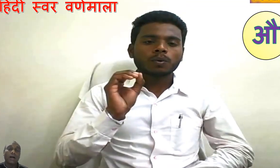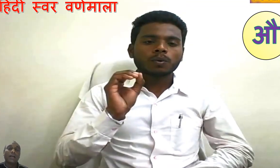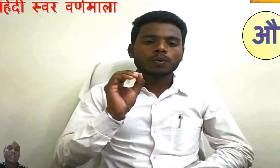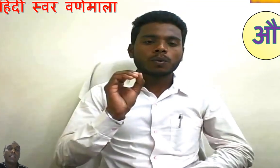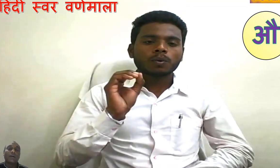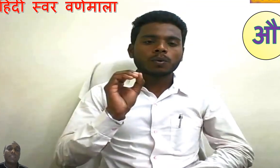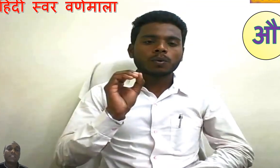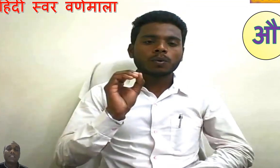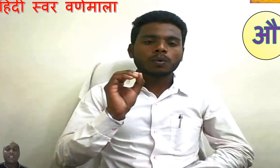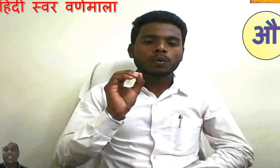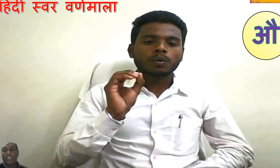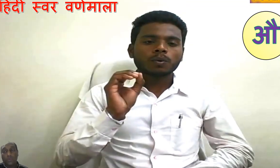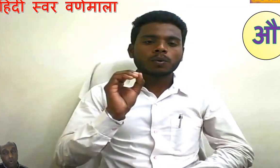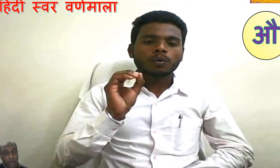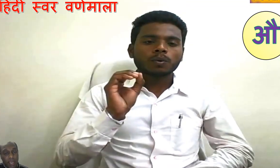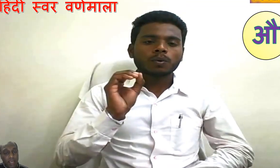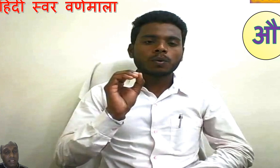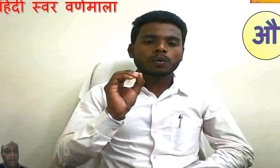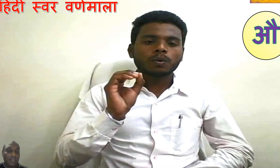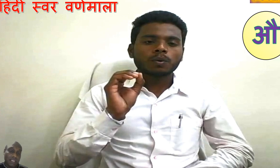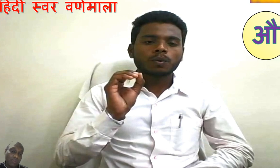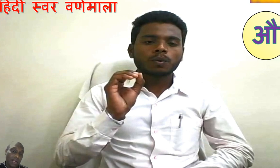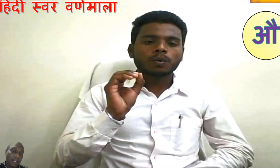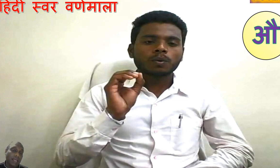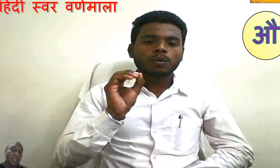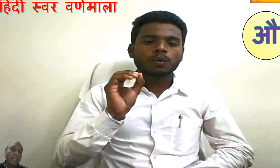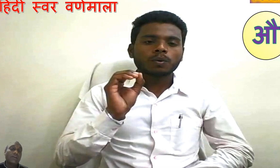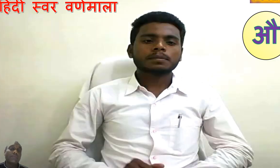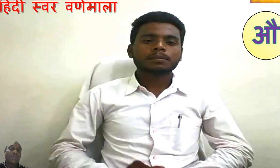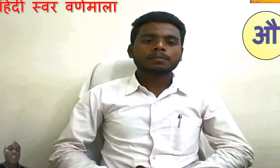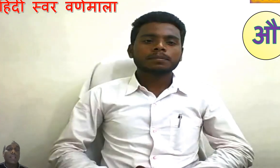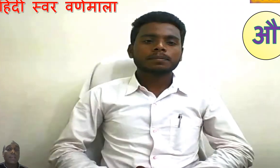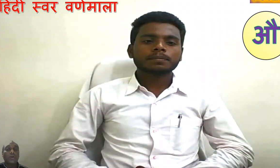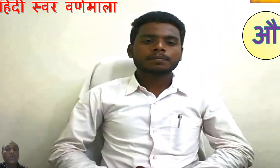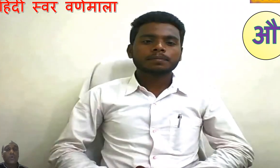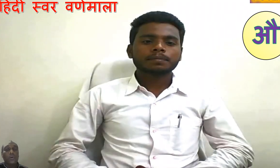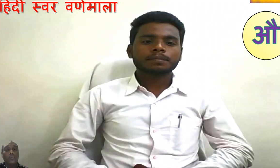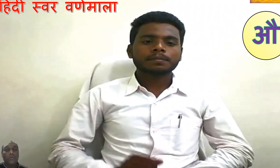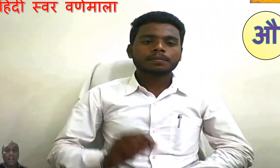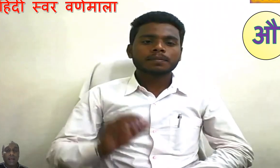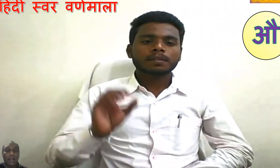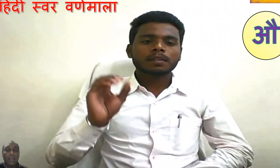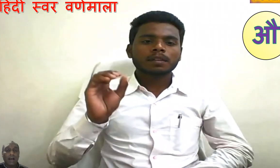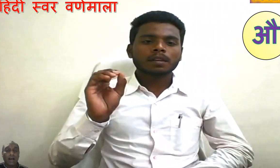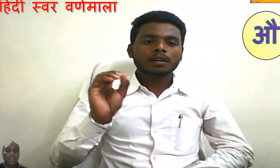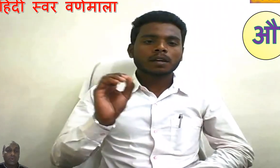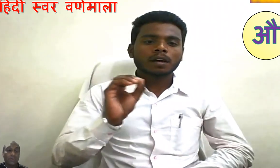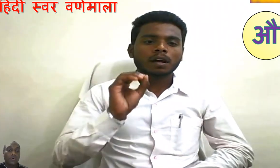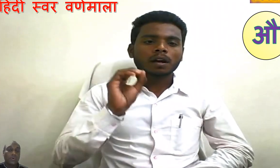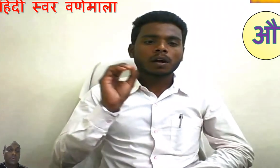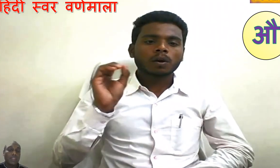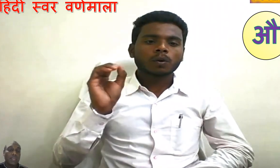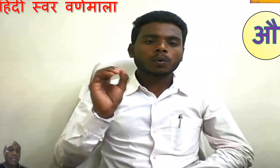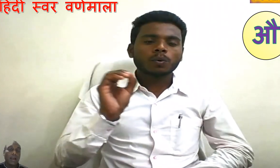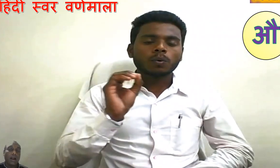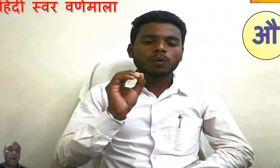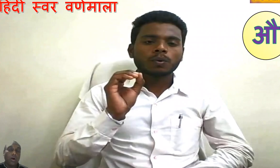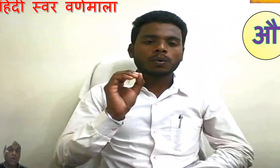यह आप देख सकते हैं जैसे ओ बनाया गया था वैसा ही बनाना है तिरी से गोल भुमाना है हाथ को यह है ओ